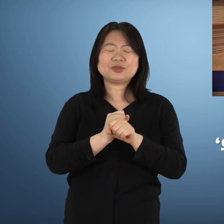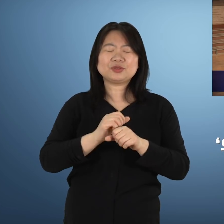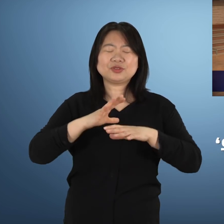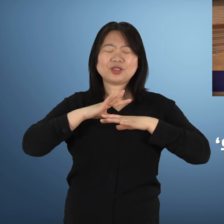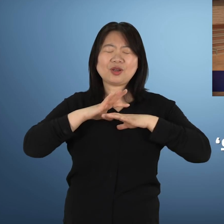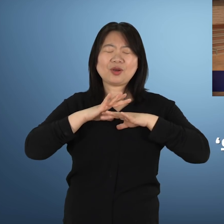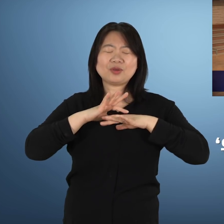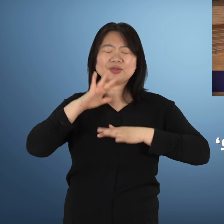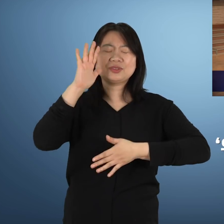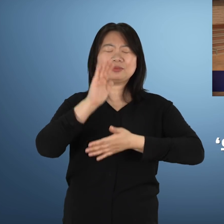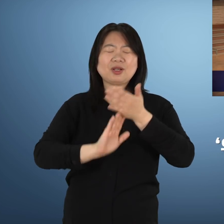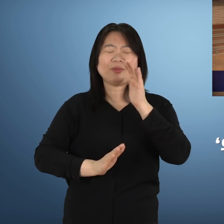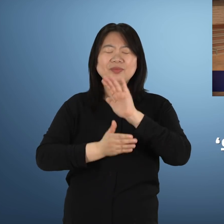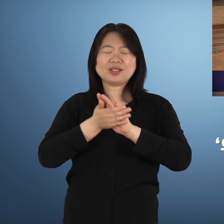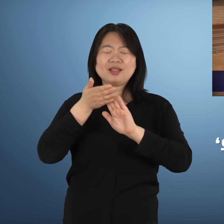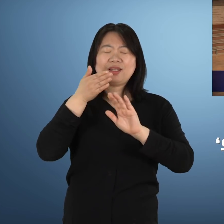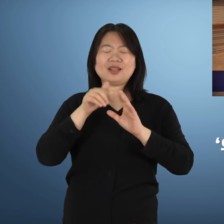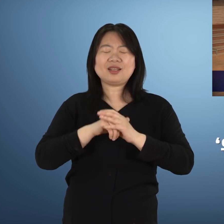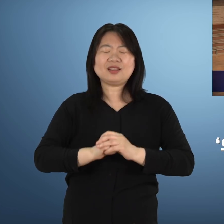없네 두려움